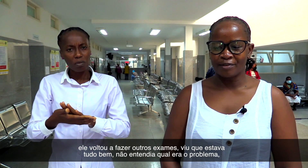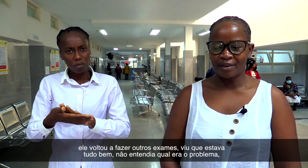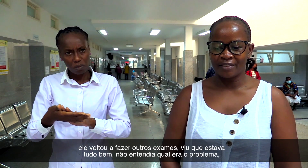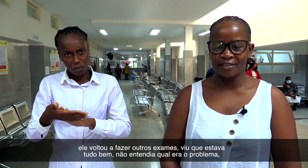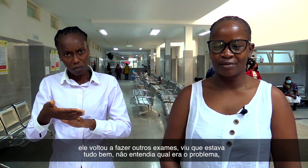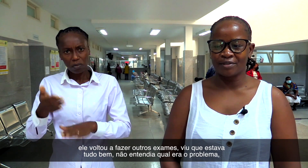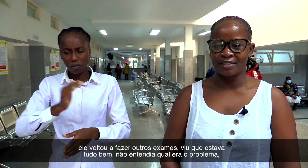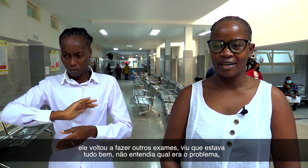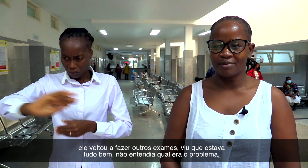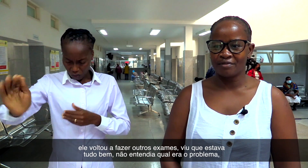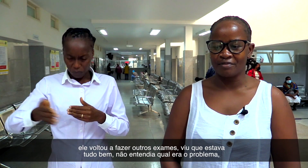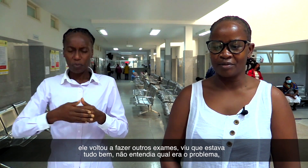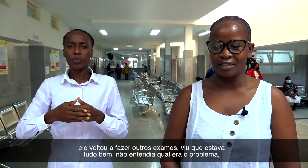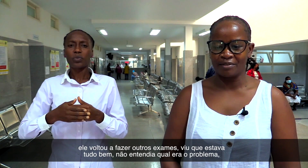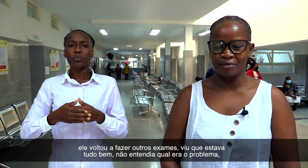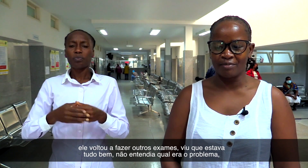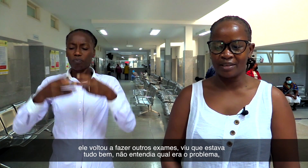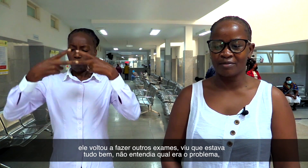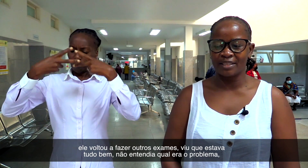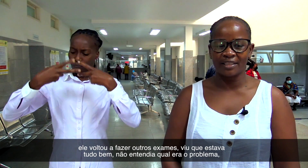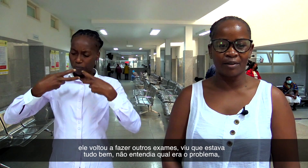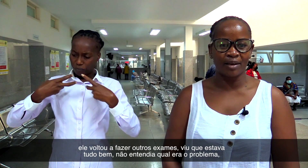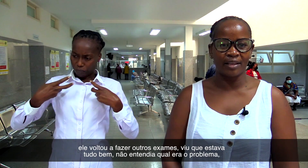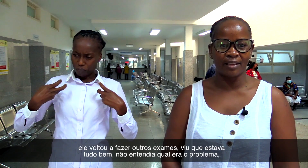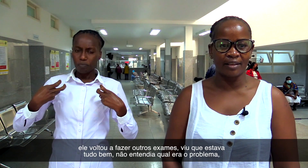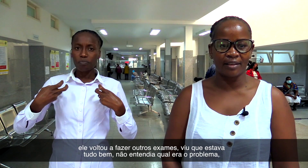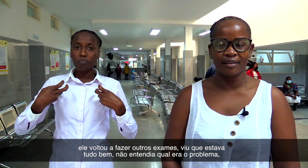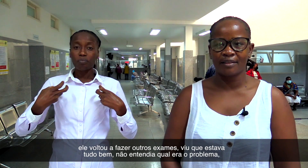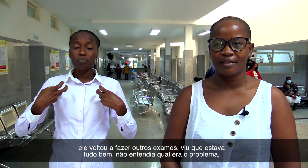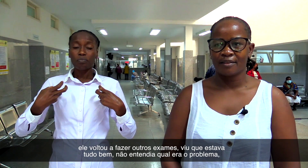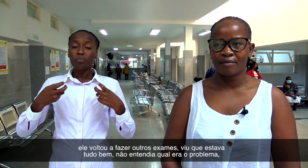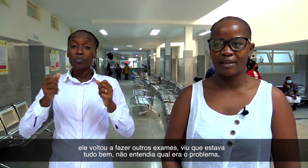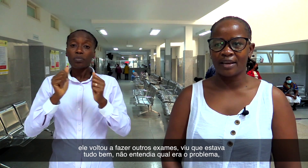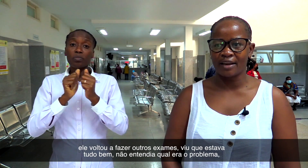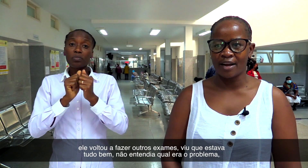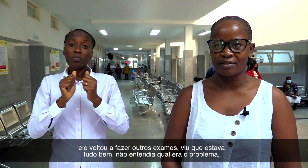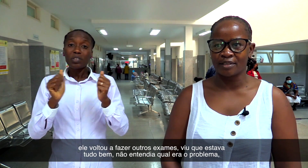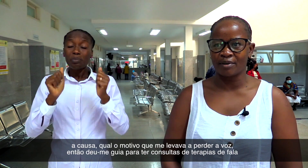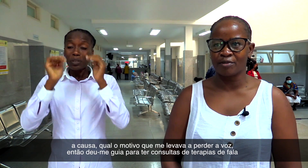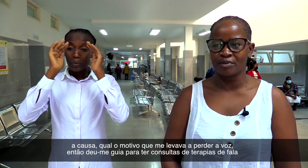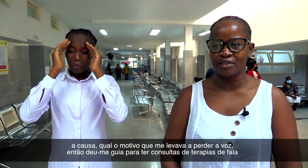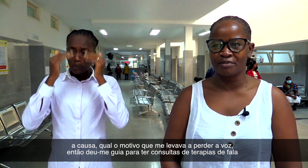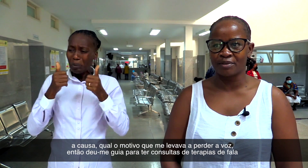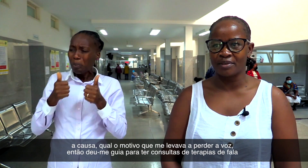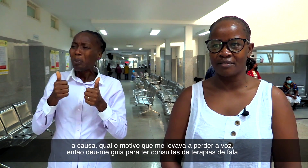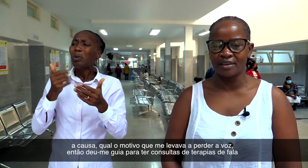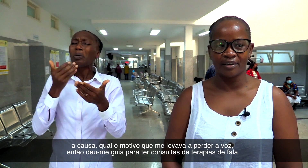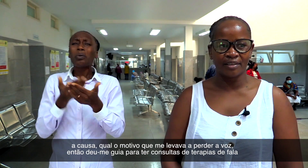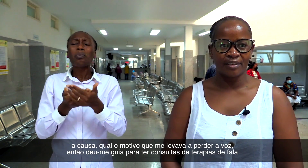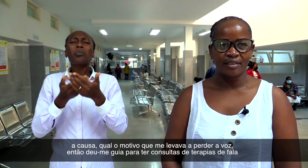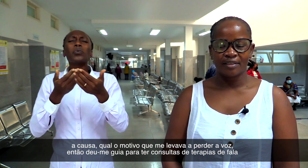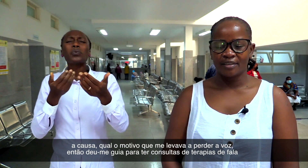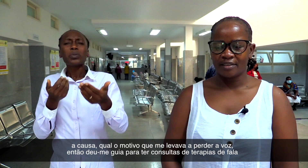Ele voltou a fazer outro exame, viu que estava tudo bem e não entendia qual é a causa, qual é o motivo que me